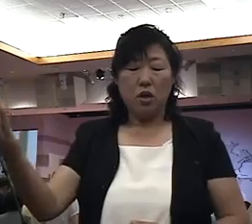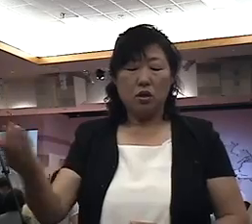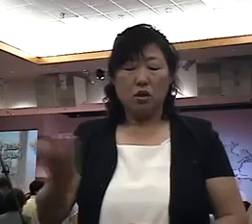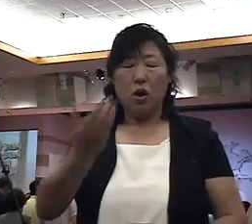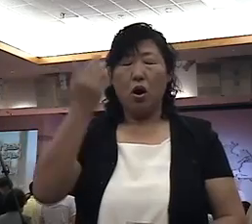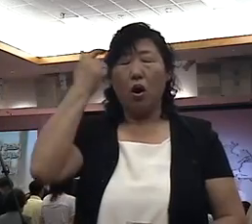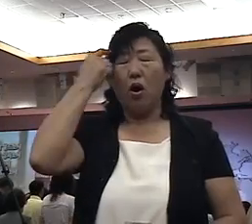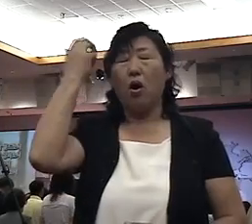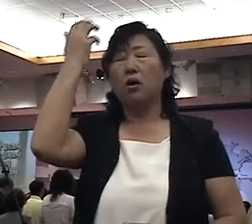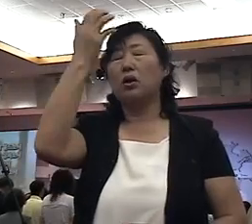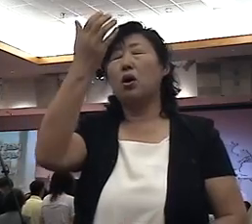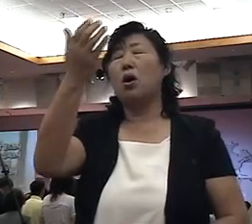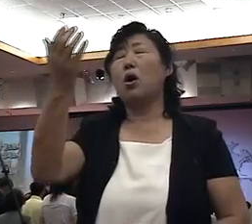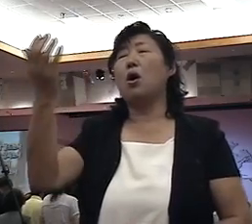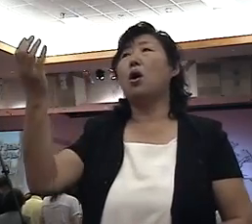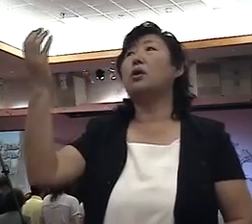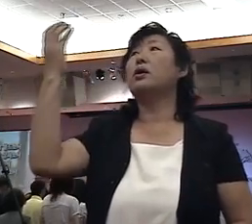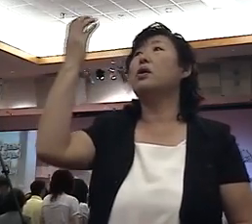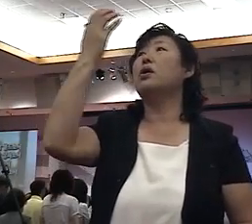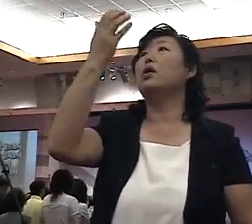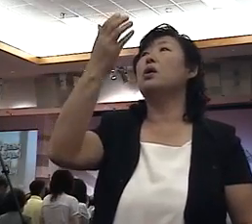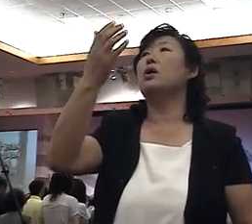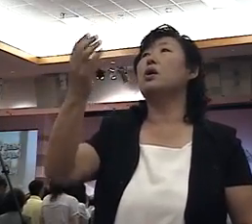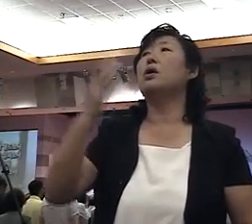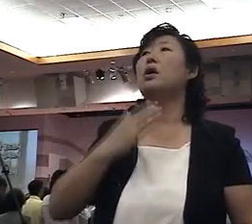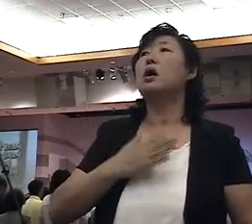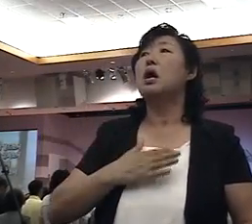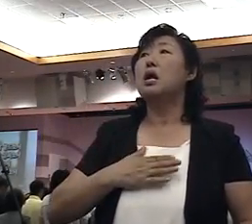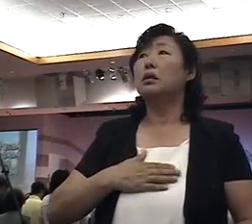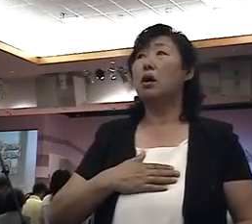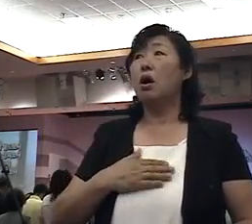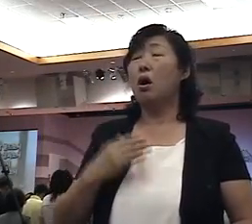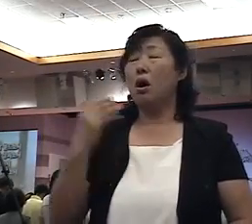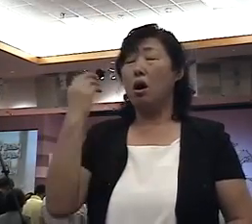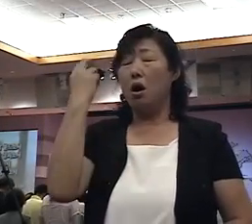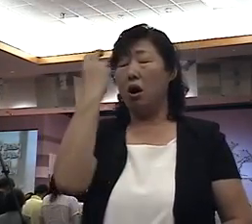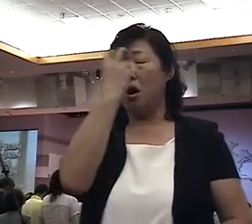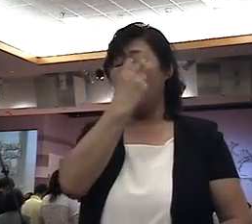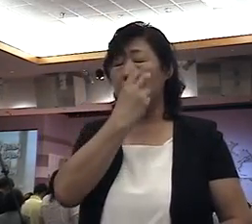살아계신 성령님, 날